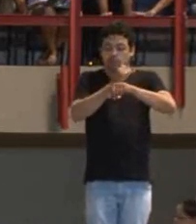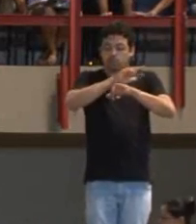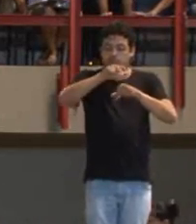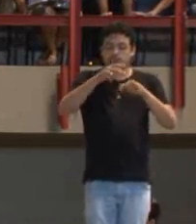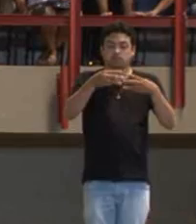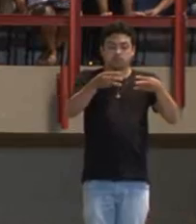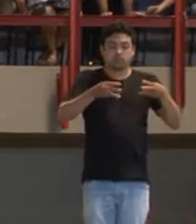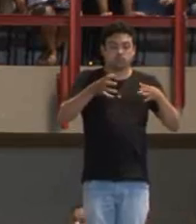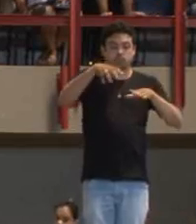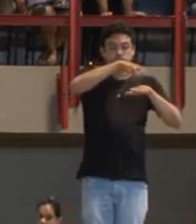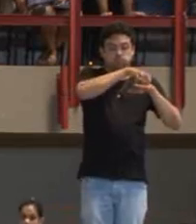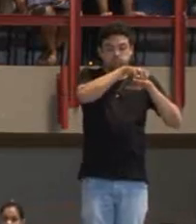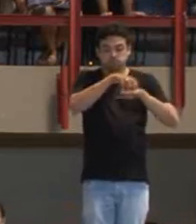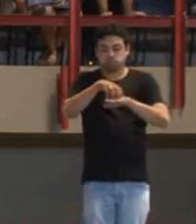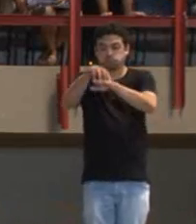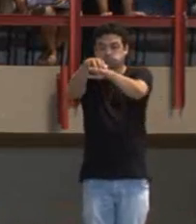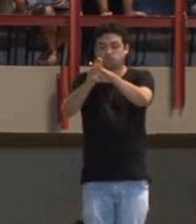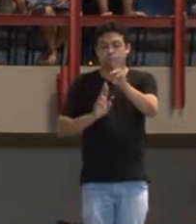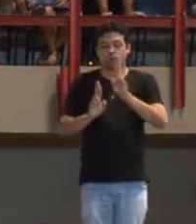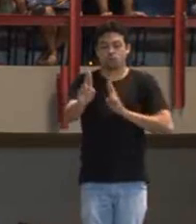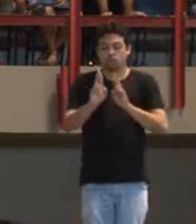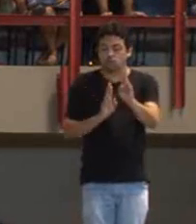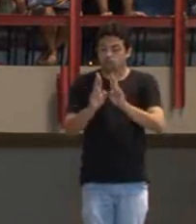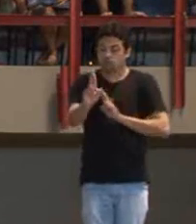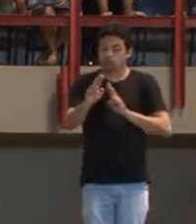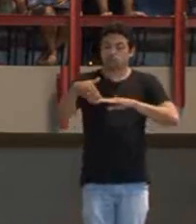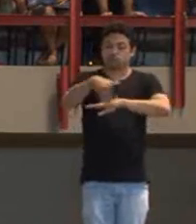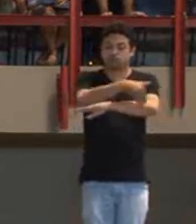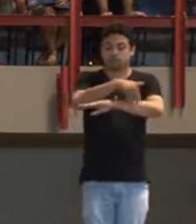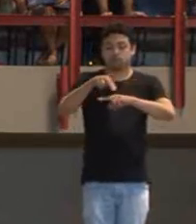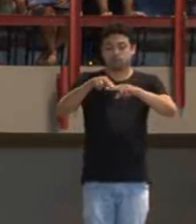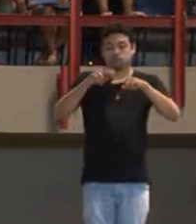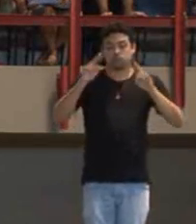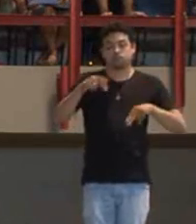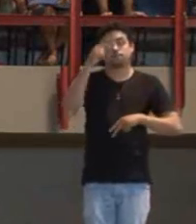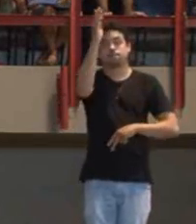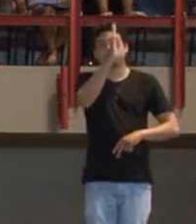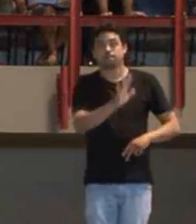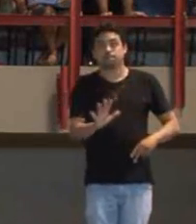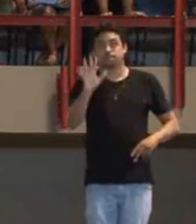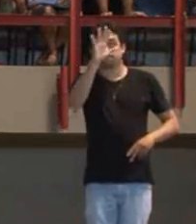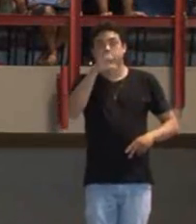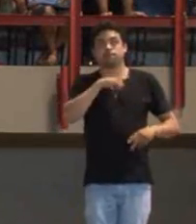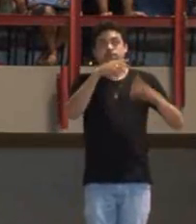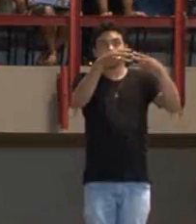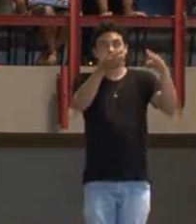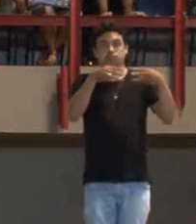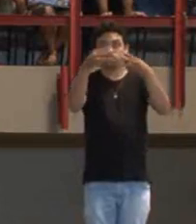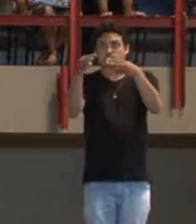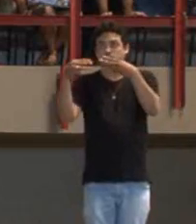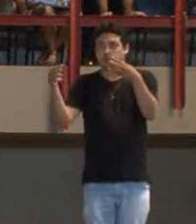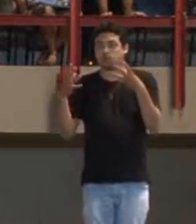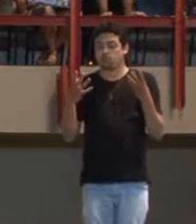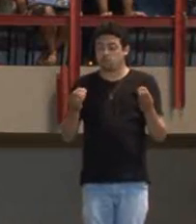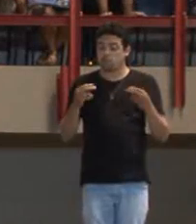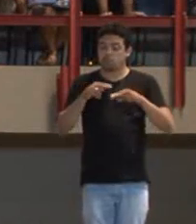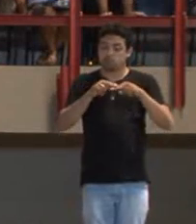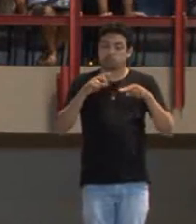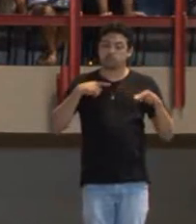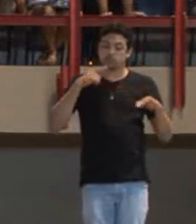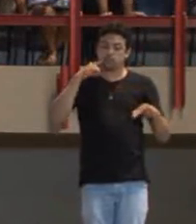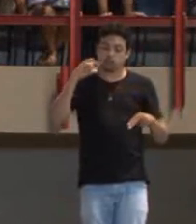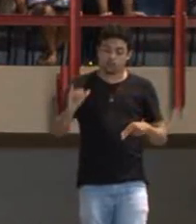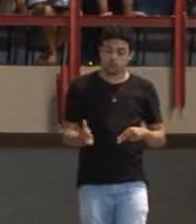por transporte rodoviário, praticamente toda ela. Então, como no Brasil tem muito caminhão, a frota de caminhões muito grande, a gente